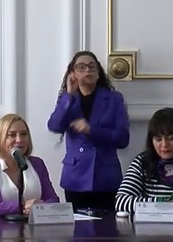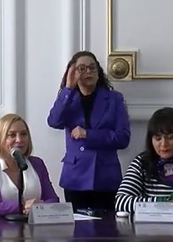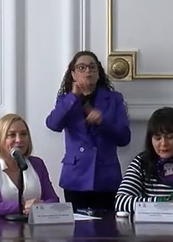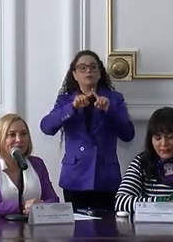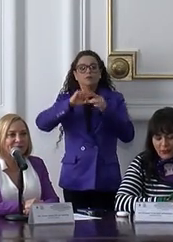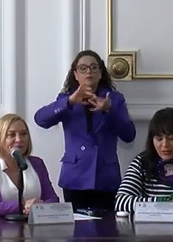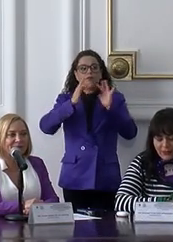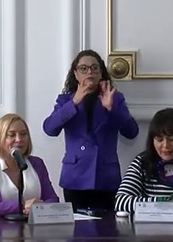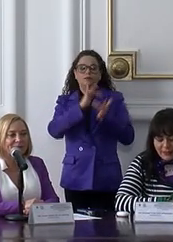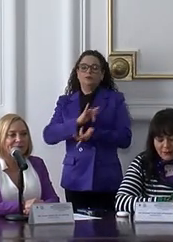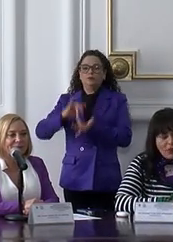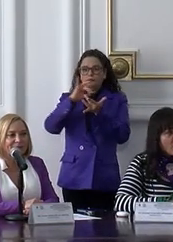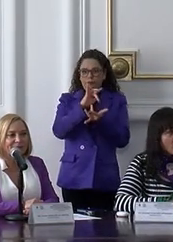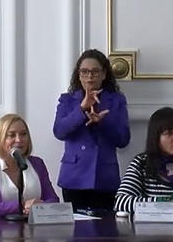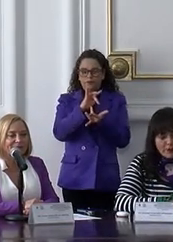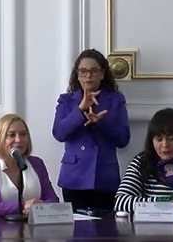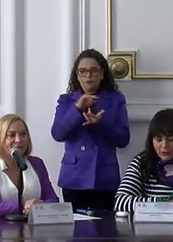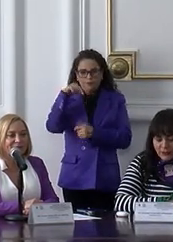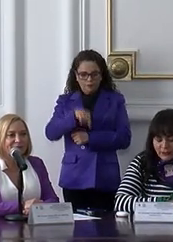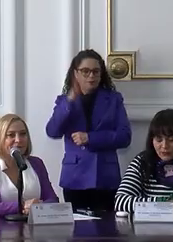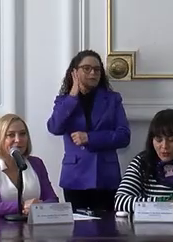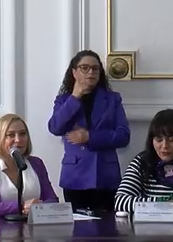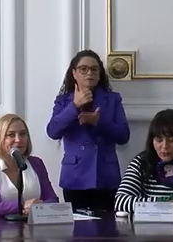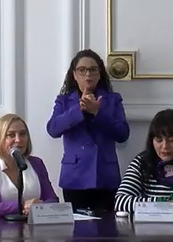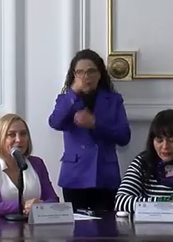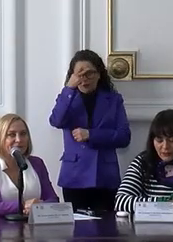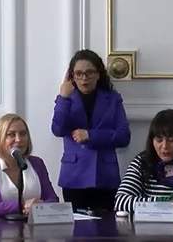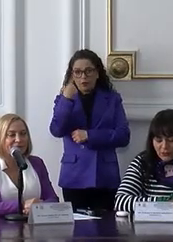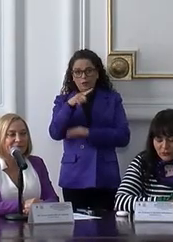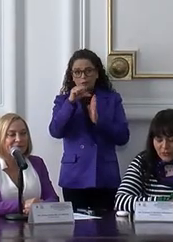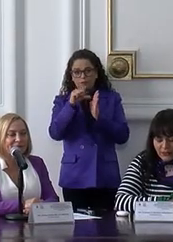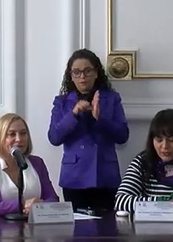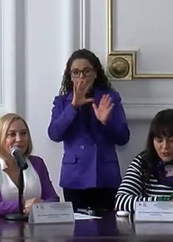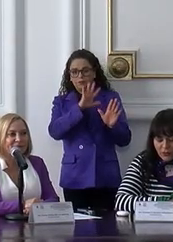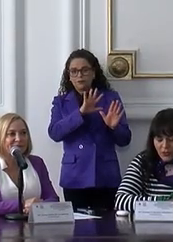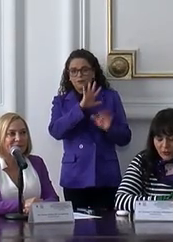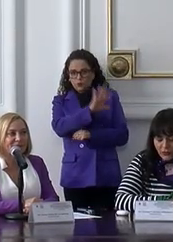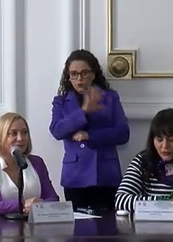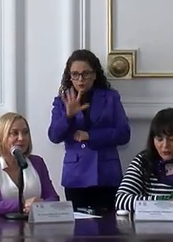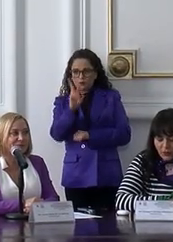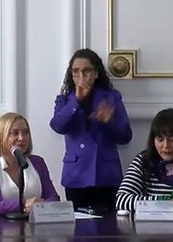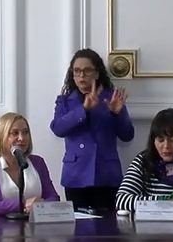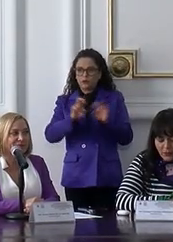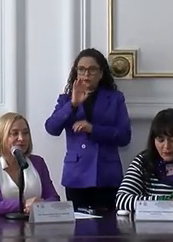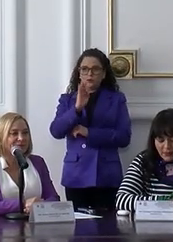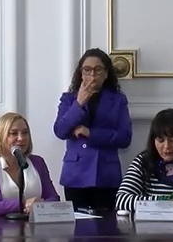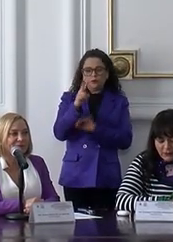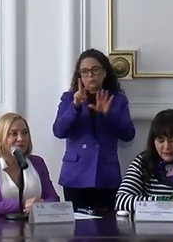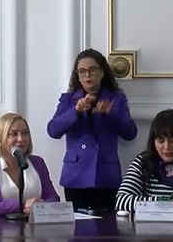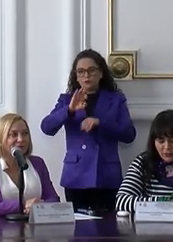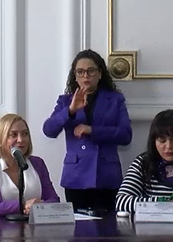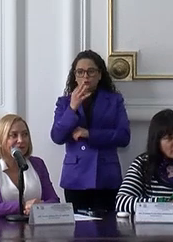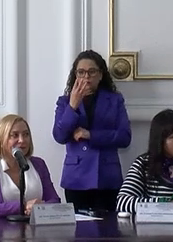plataformas de este órgano legislativo, con fundamento en los artículos 55, 242, 244,